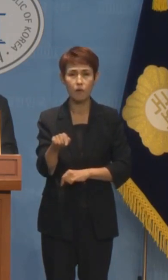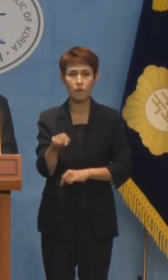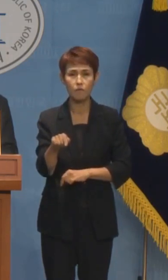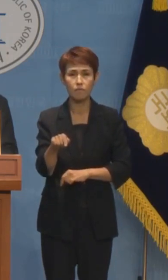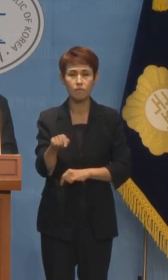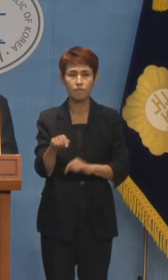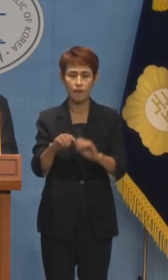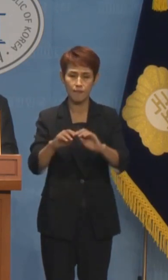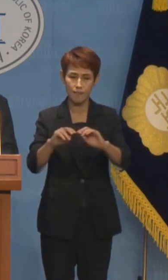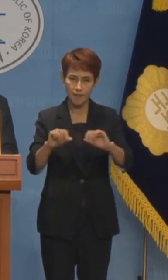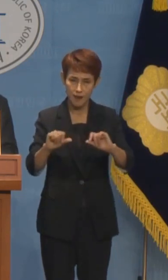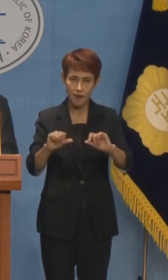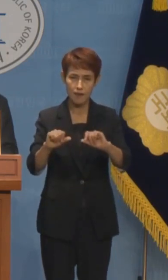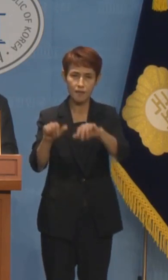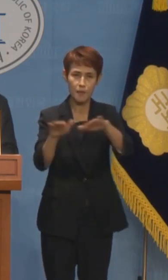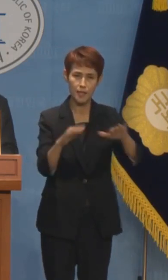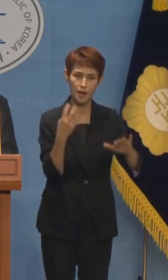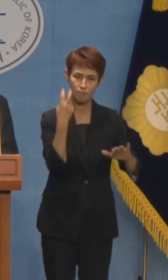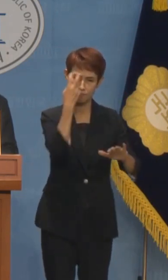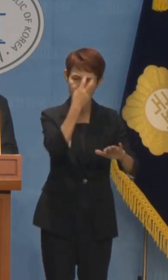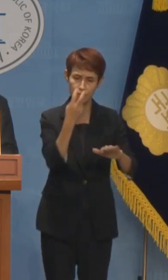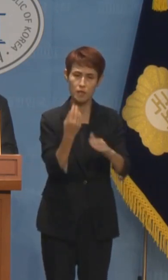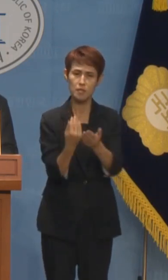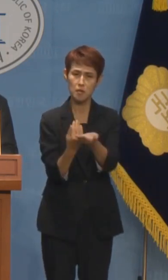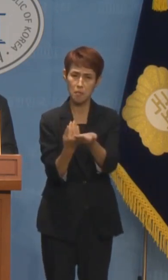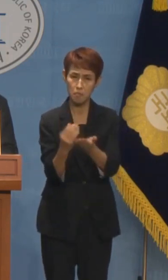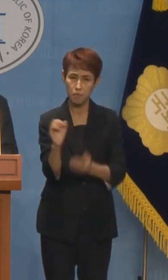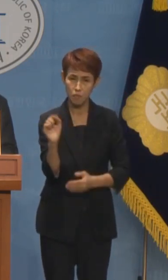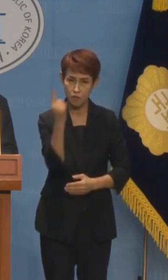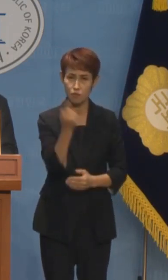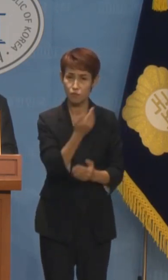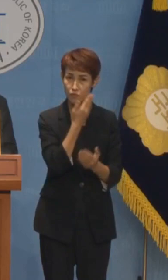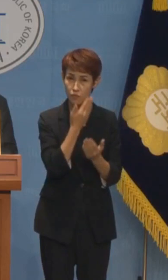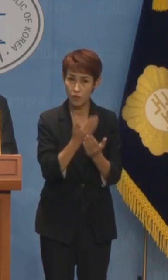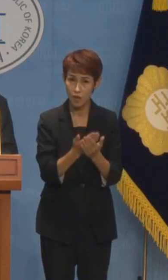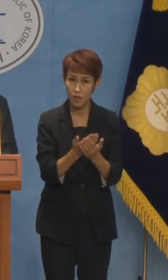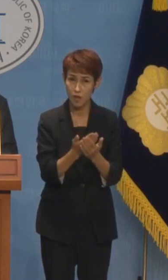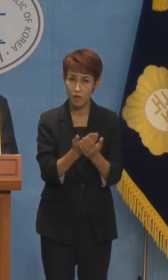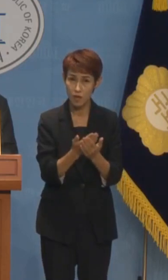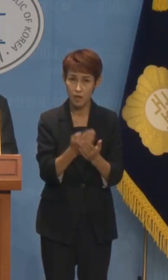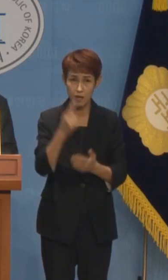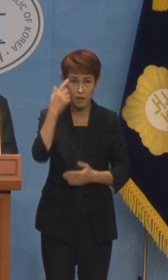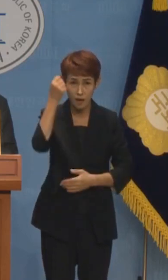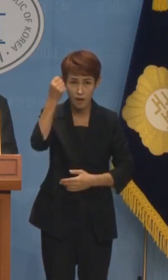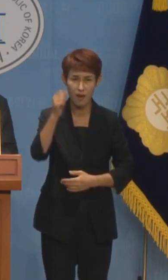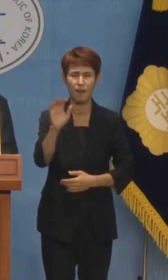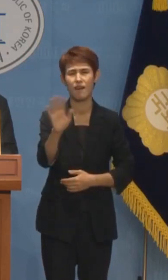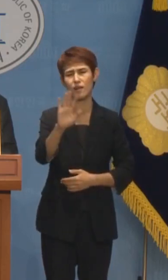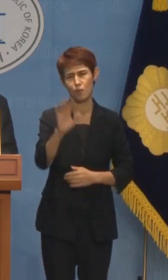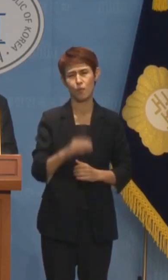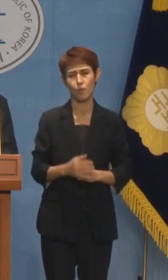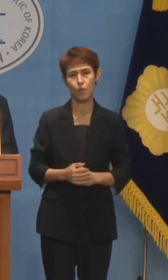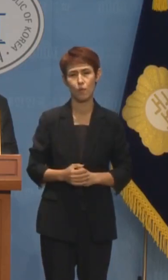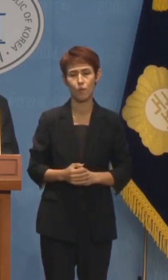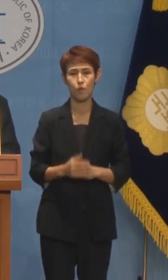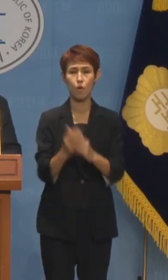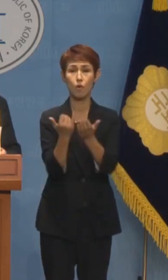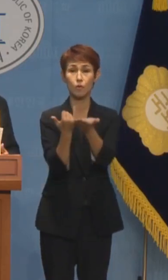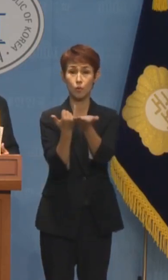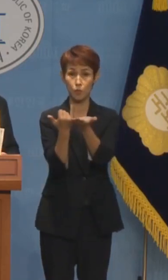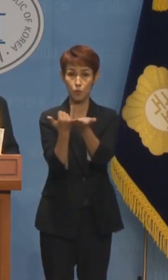바다를 지키는 그런 섬이기 때문에 중요한 것이다라고 생각하는 것이 아니라 우리 국민들은 독도는